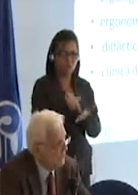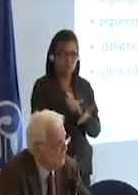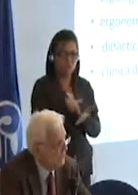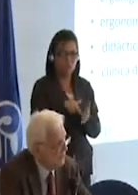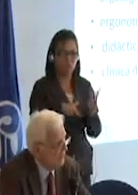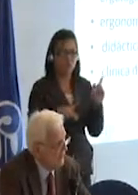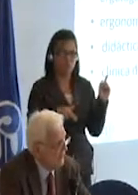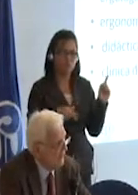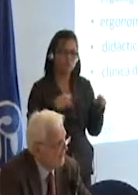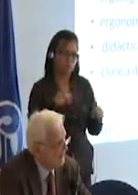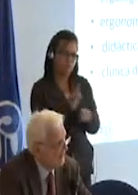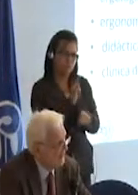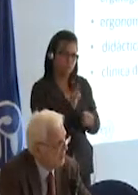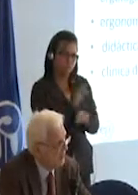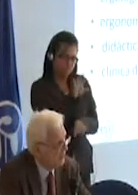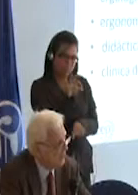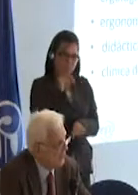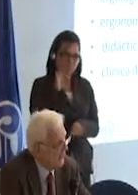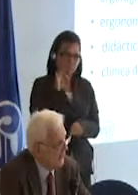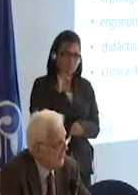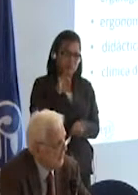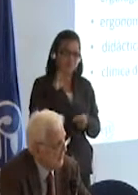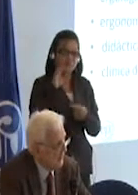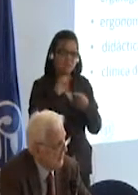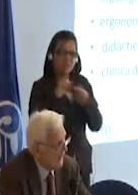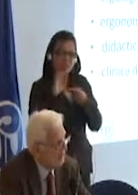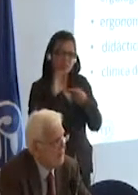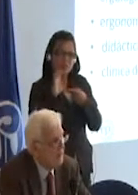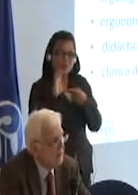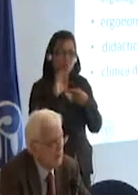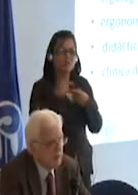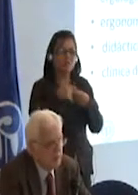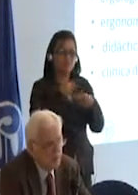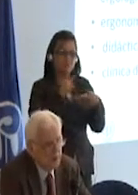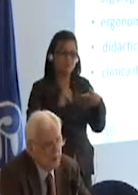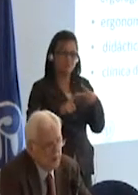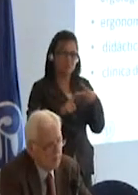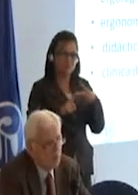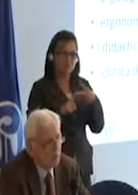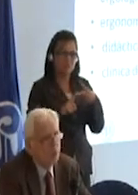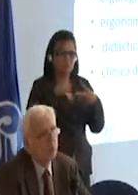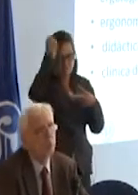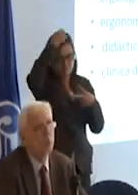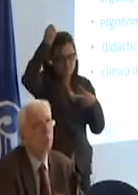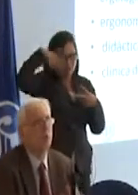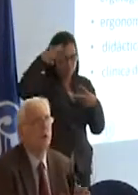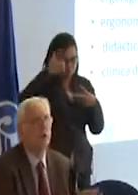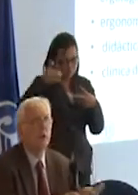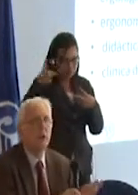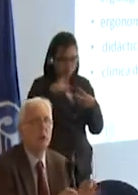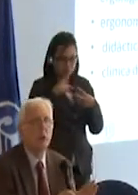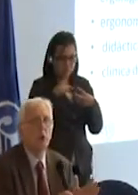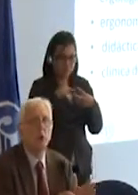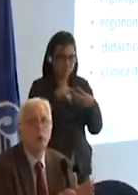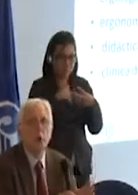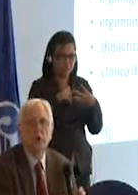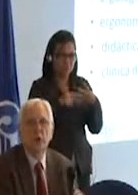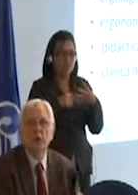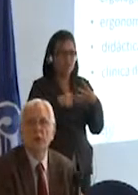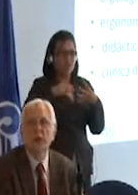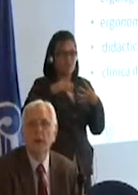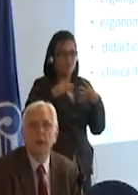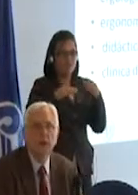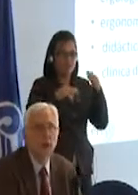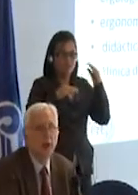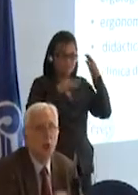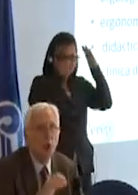l'ergonomie cognitive, la didactique professionnelle et la clinique de l'activité. Ce sont les quatre